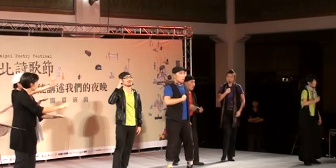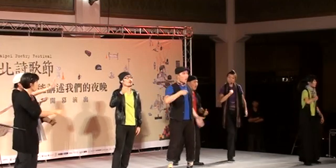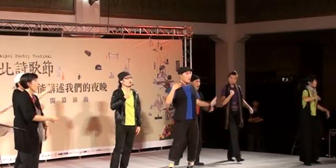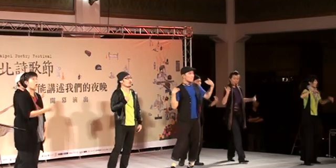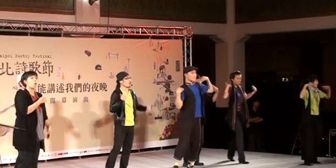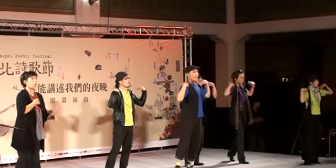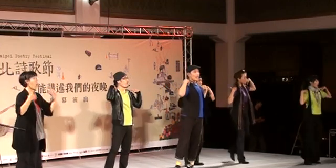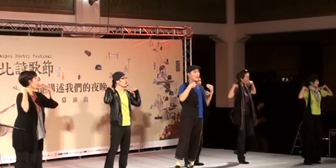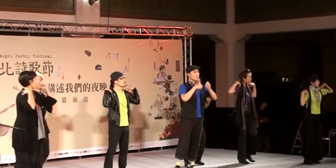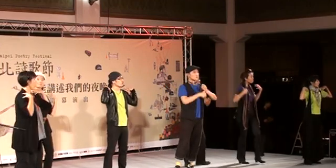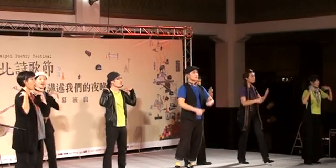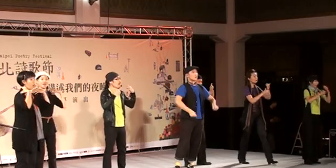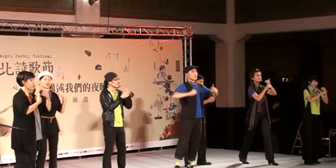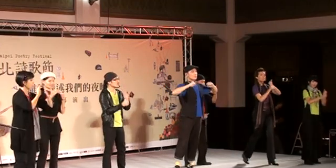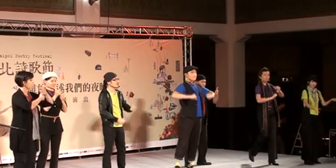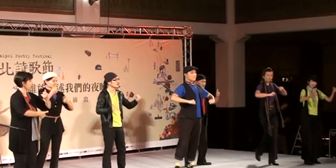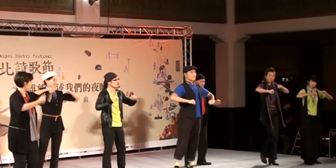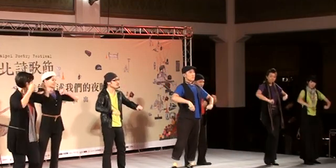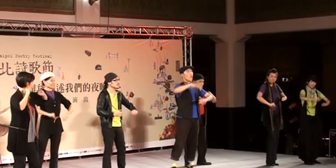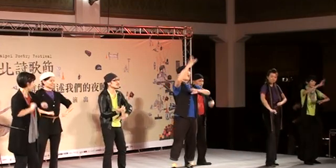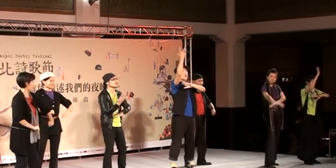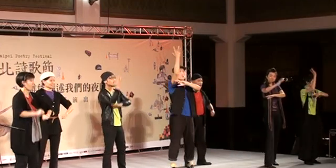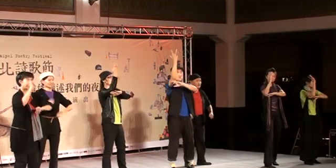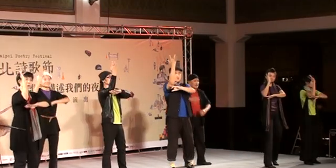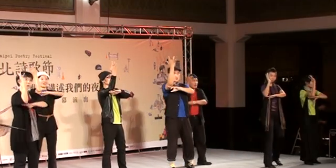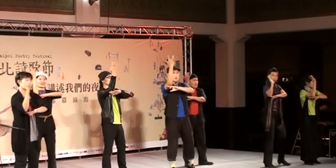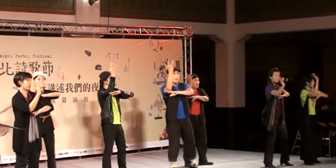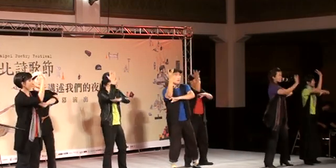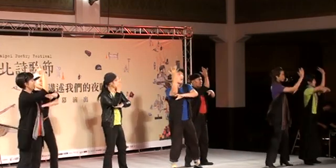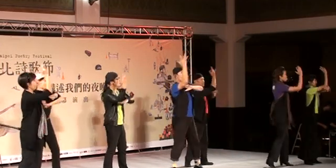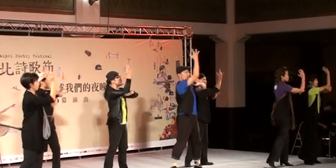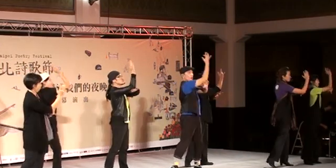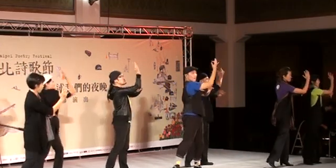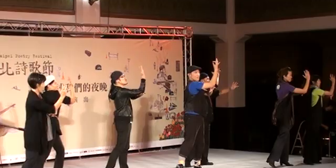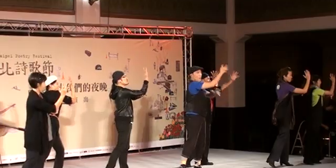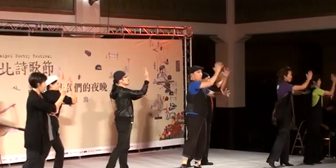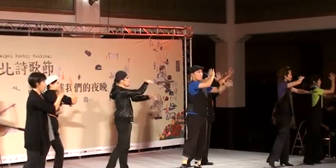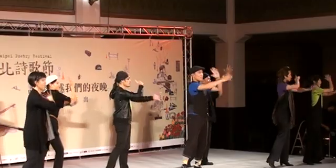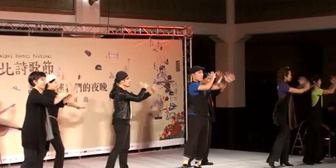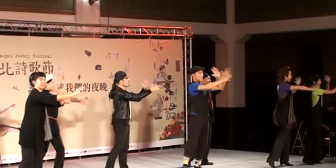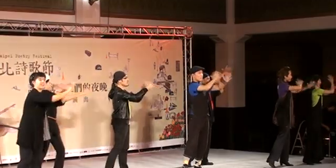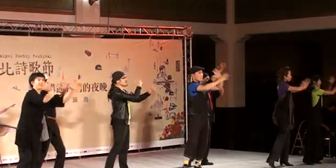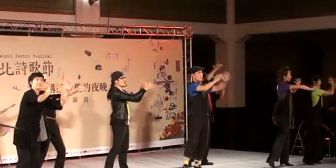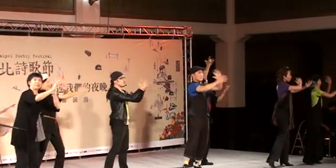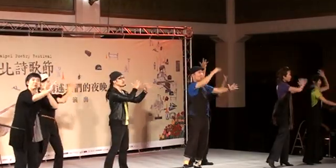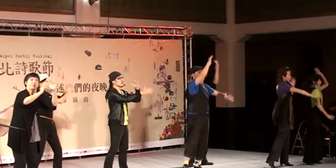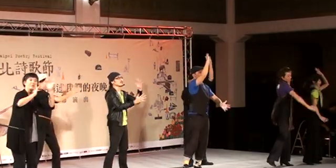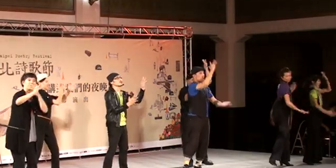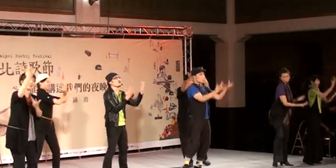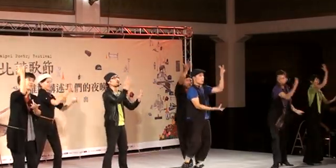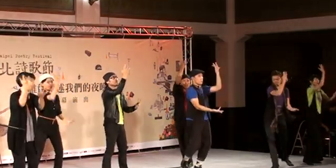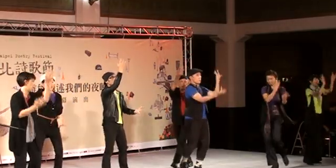我忙于把生命的树移植于战斗的丛林。